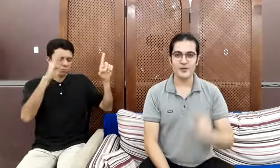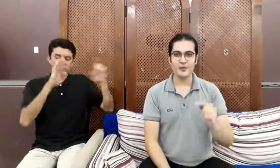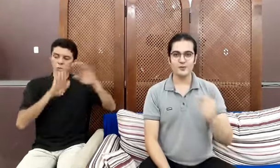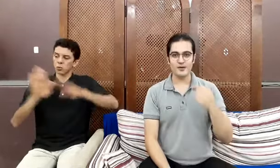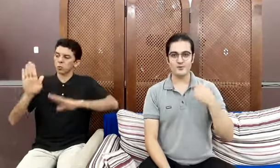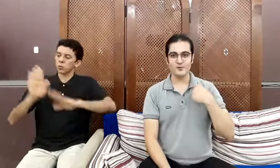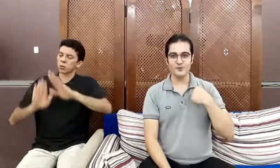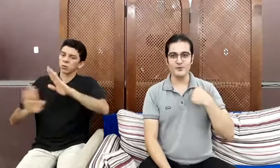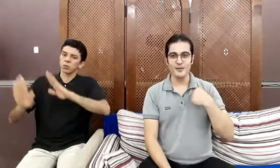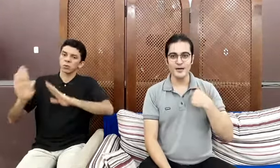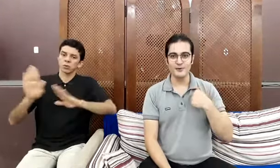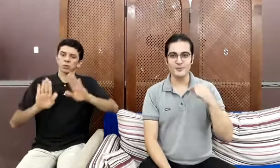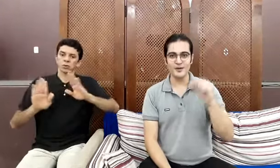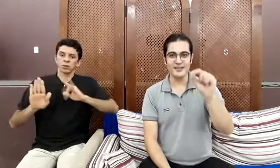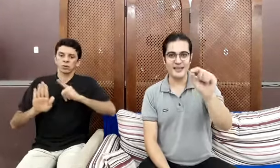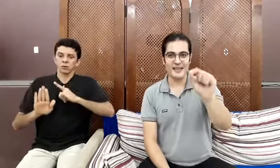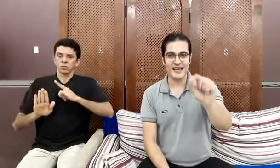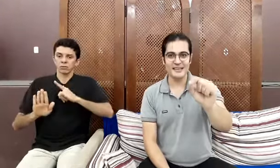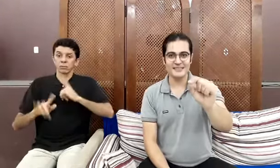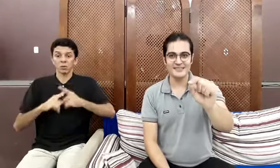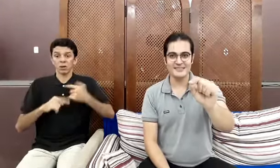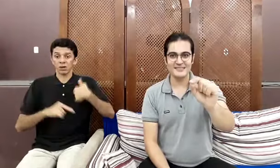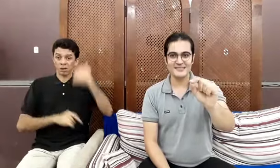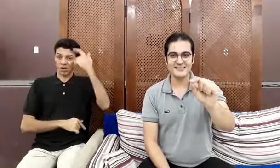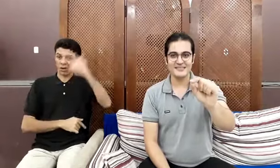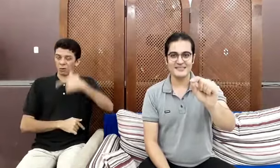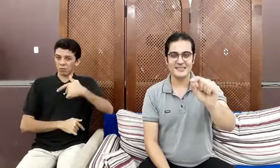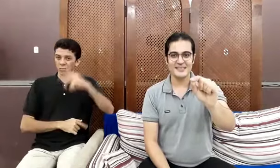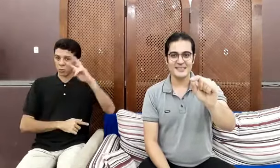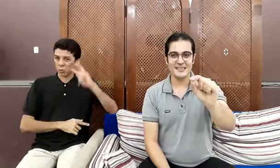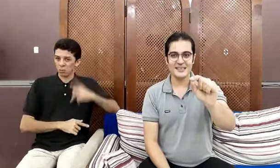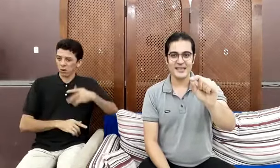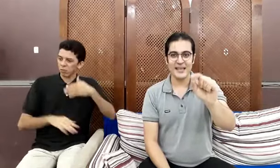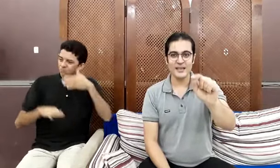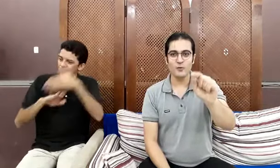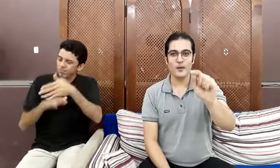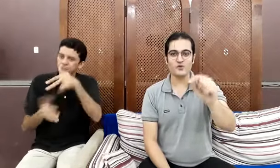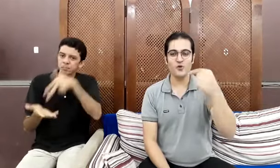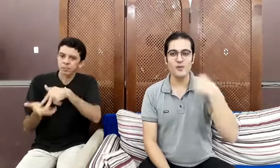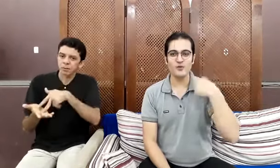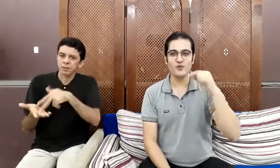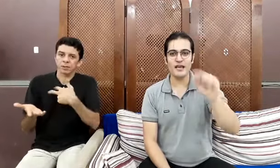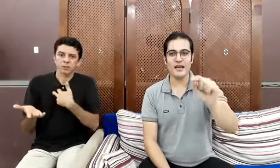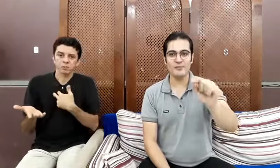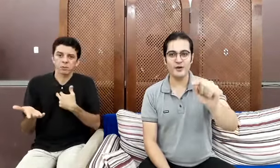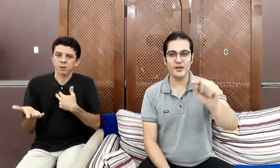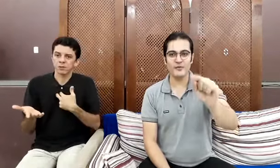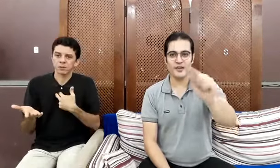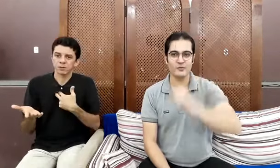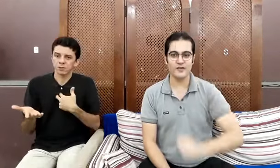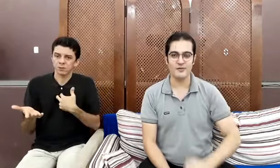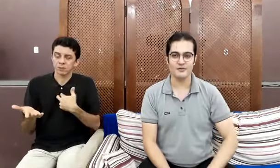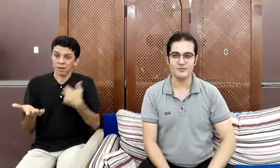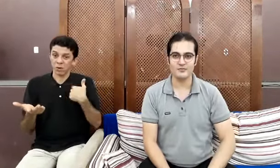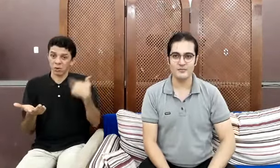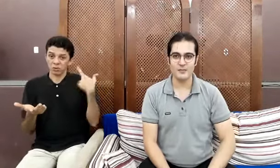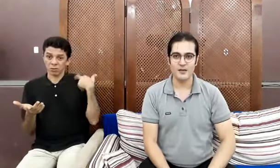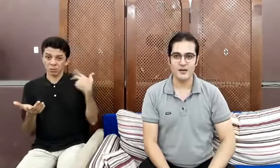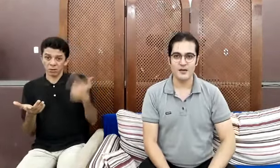Porque enquanto o pastor humano não pode estar lá, o pastor humano não está lá porque é um